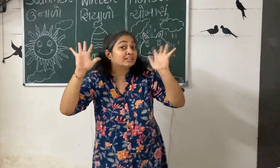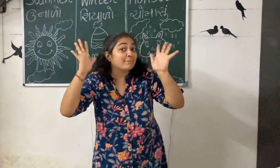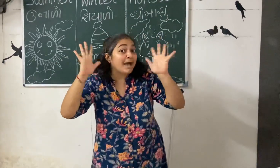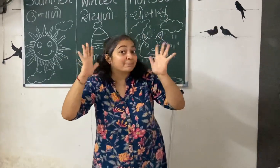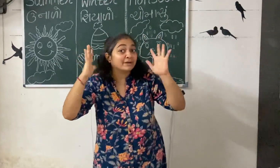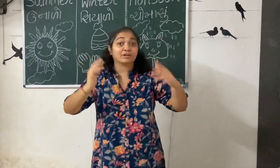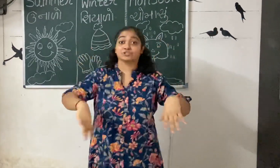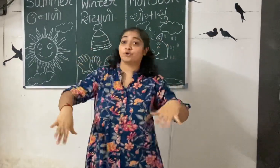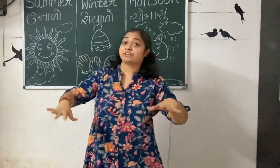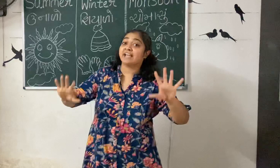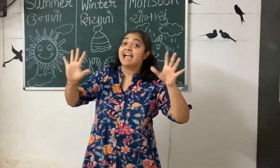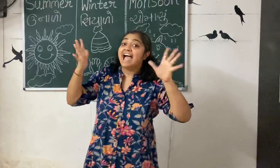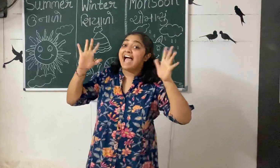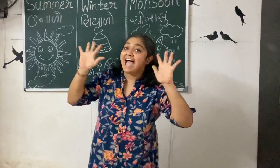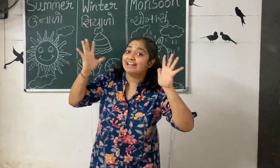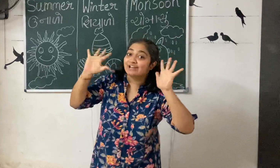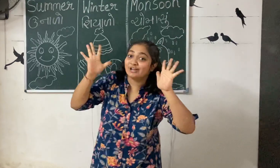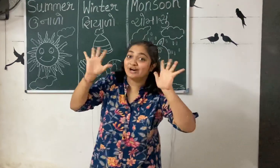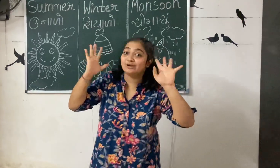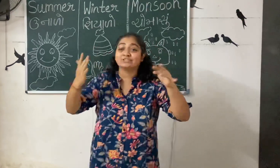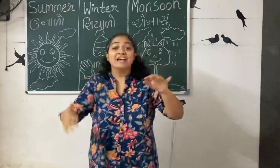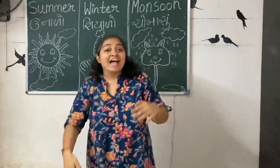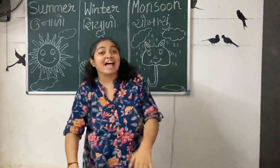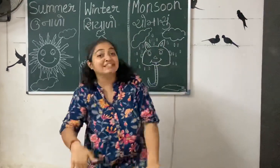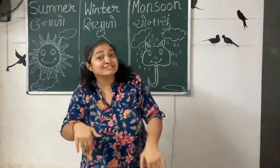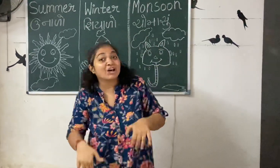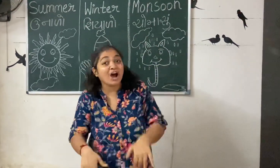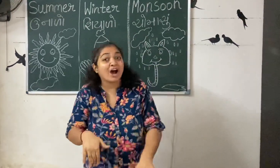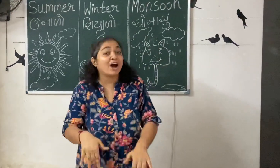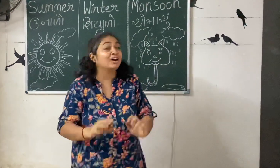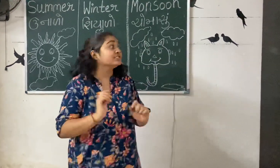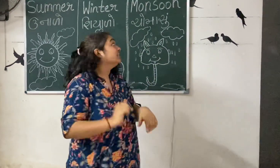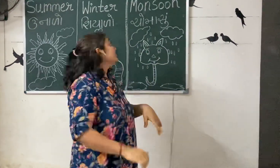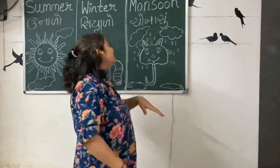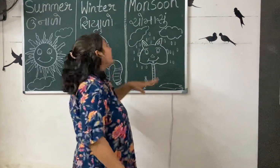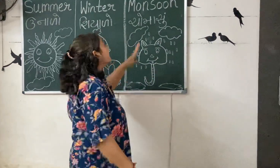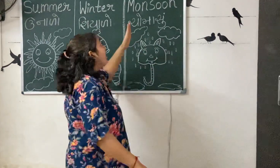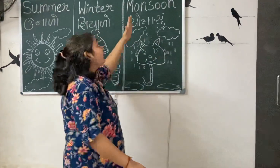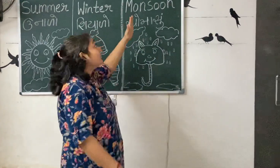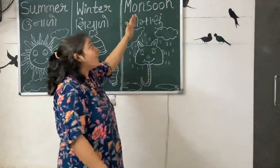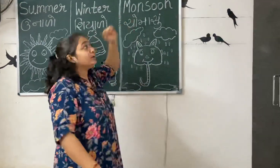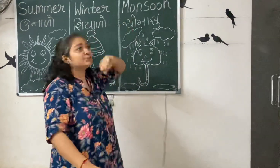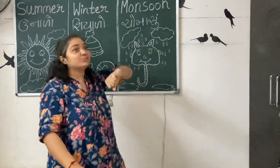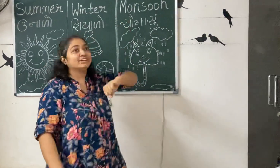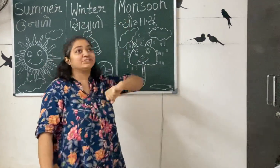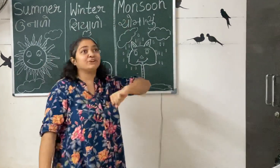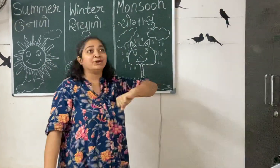socks, चलो अबर मन्सून सीजन